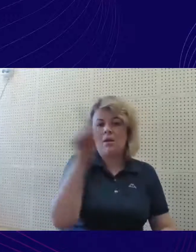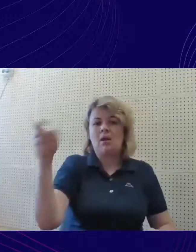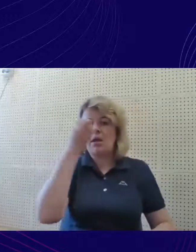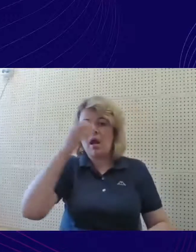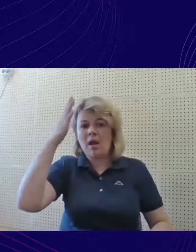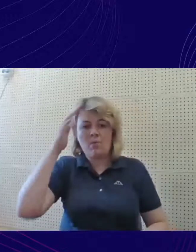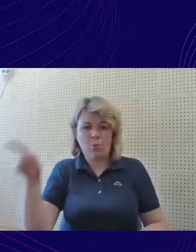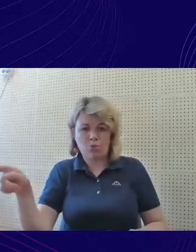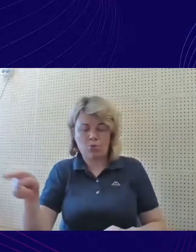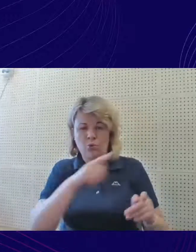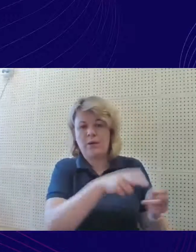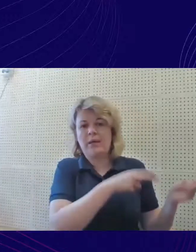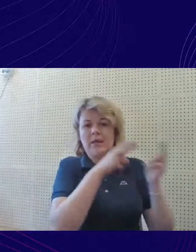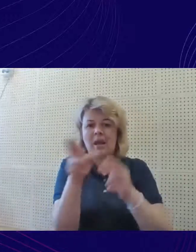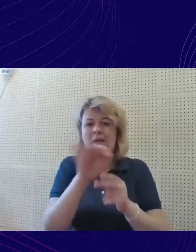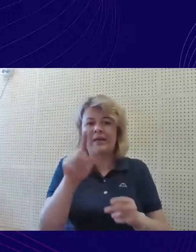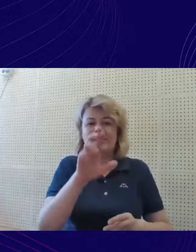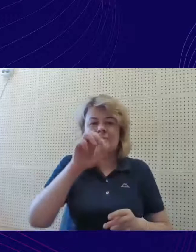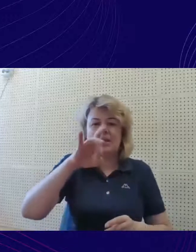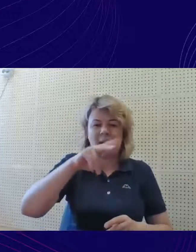ехали на Дальний Восток